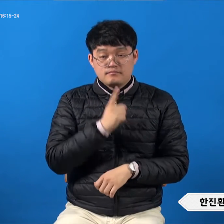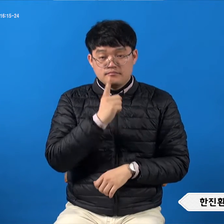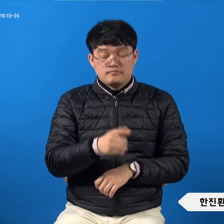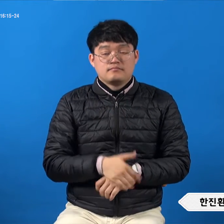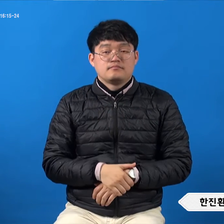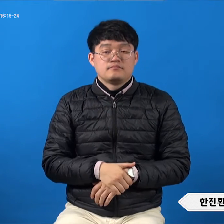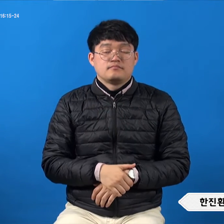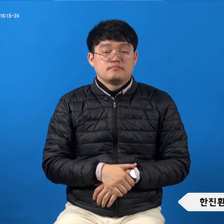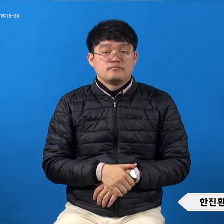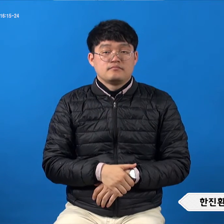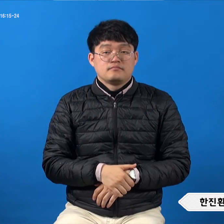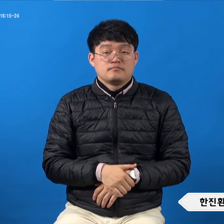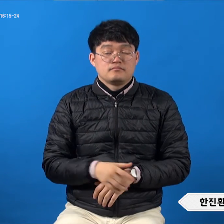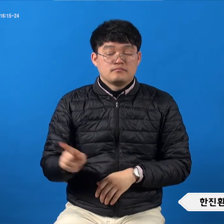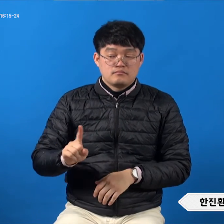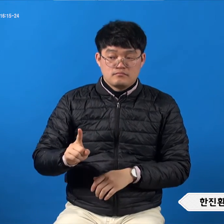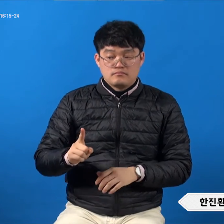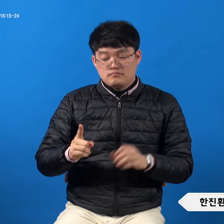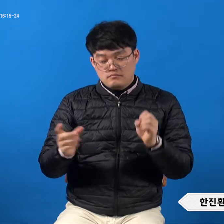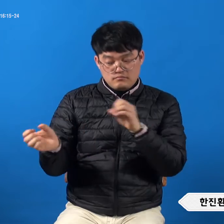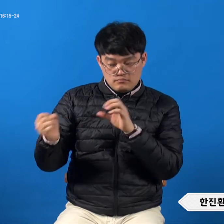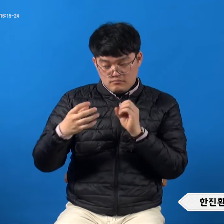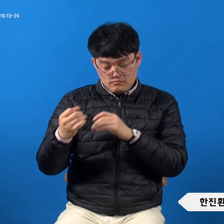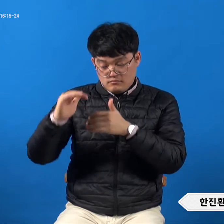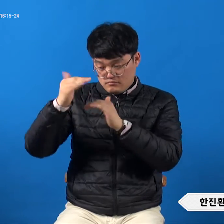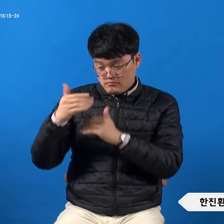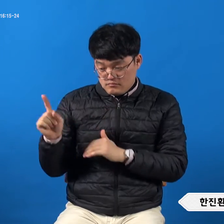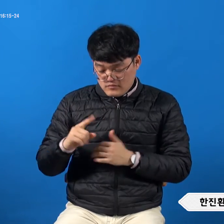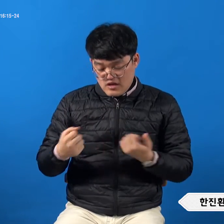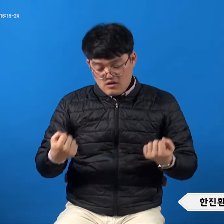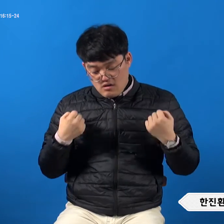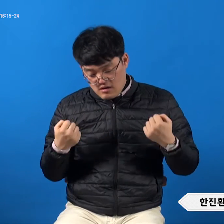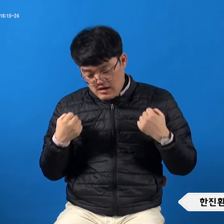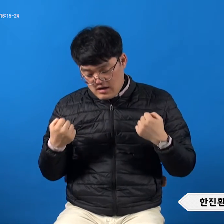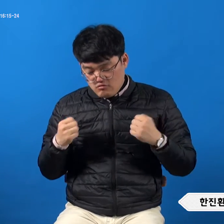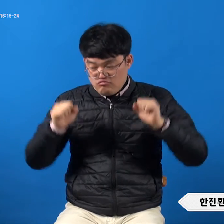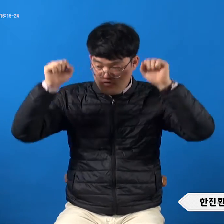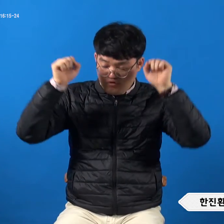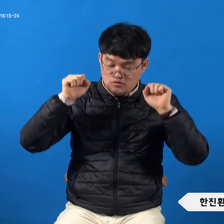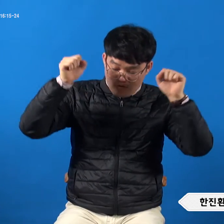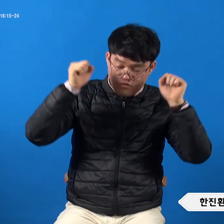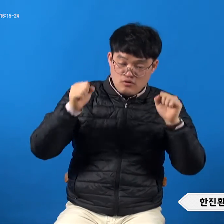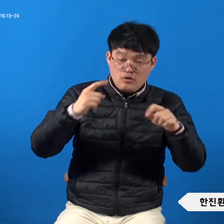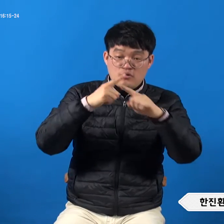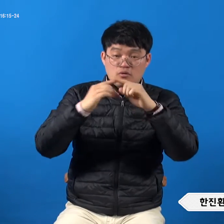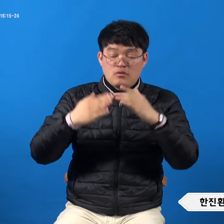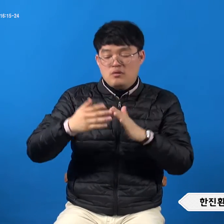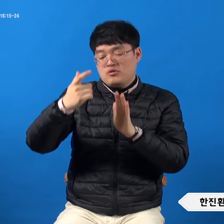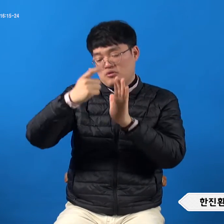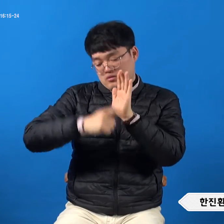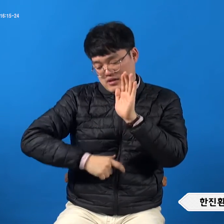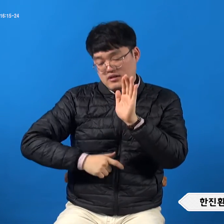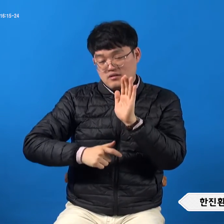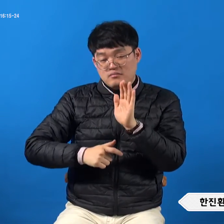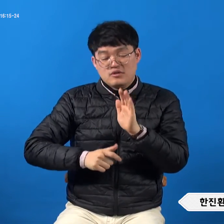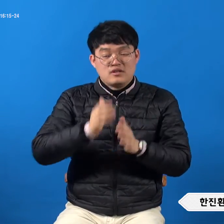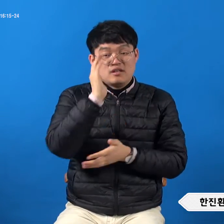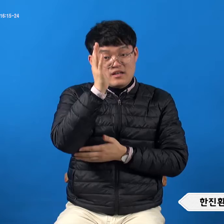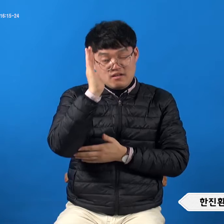한답니다. 하는 얘기야 뭐 주로 건강 얘기, 스포츠 얘기, 교회 얘기, 교단 돌아가는 얘기, 그런